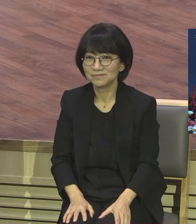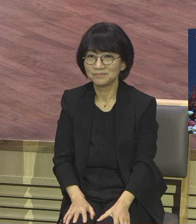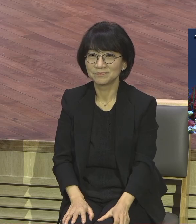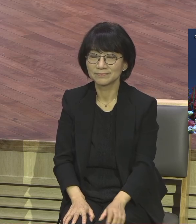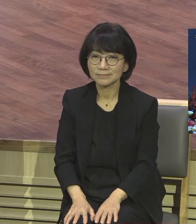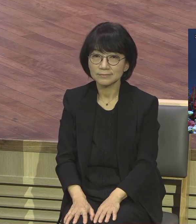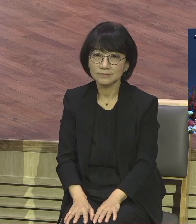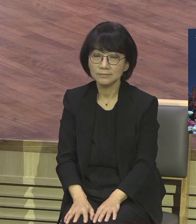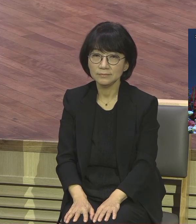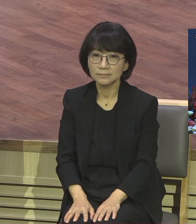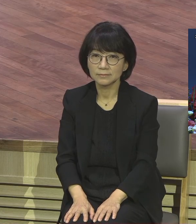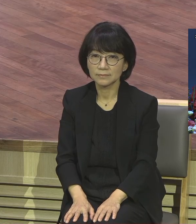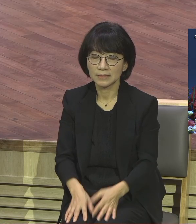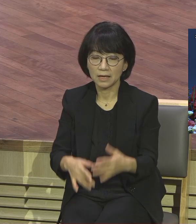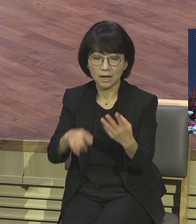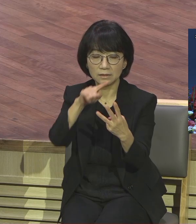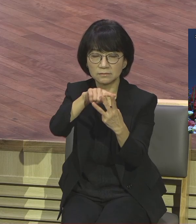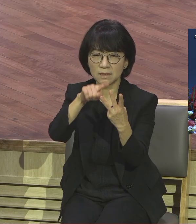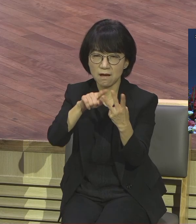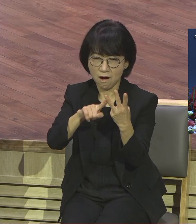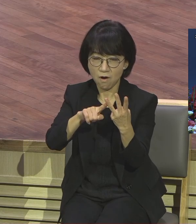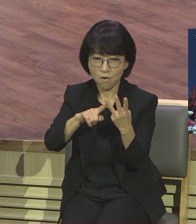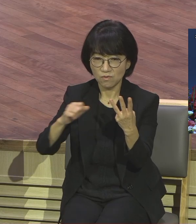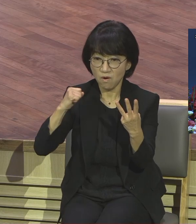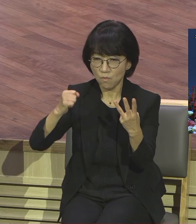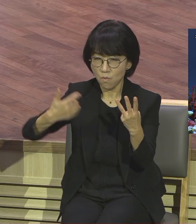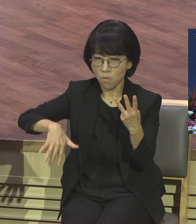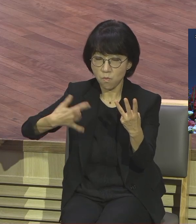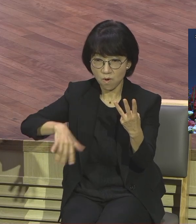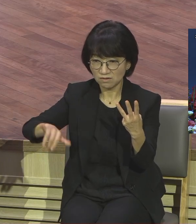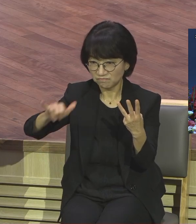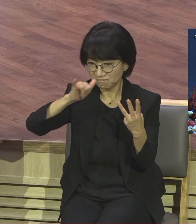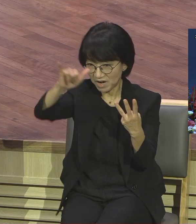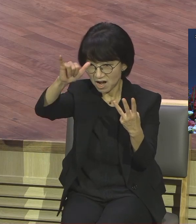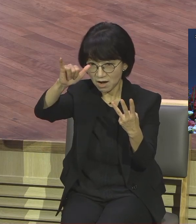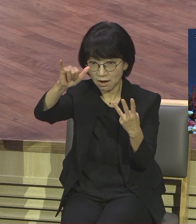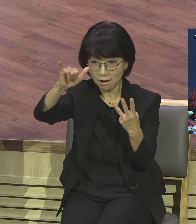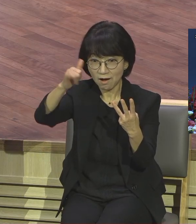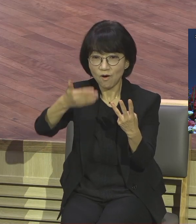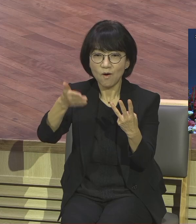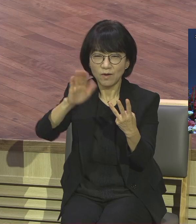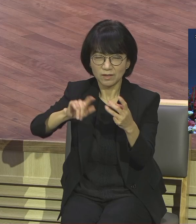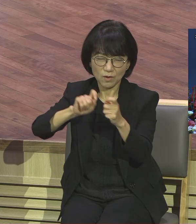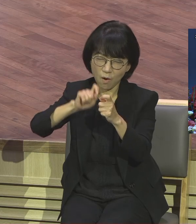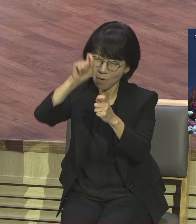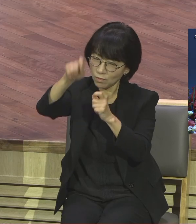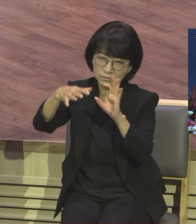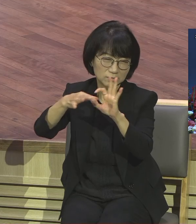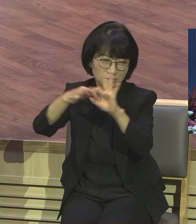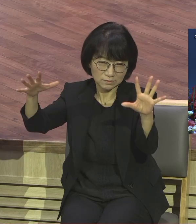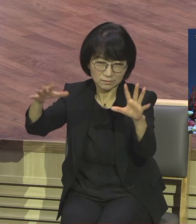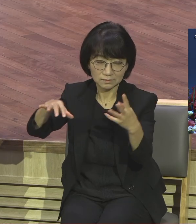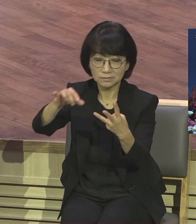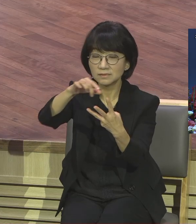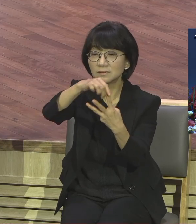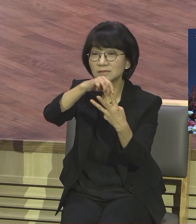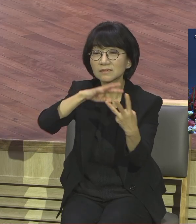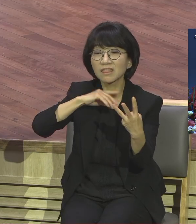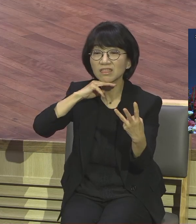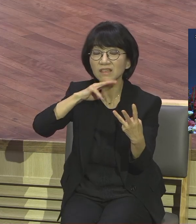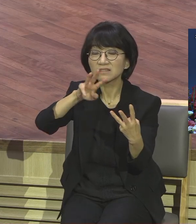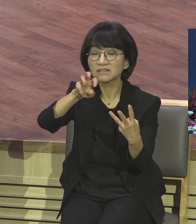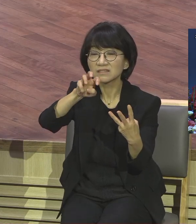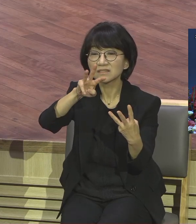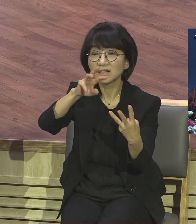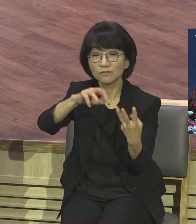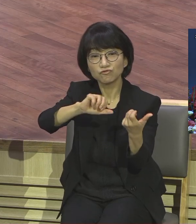위한 영웅이 아니었다라는 것입니다. 알렉산더는 33살에 죽었습니다. 그의